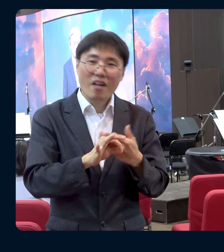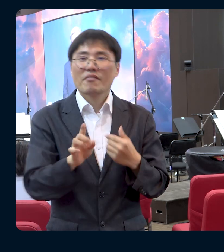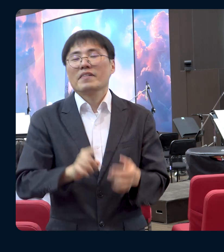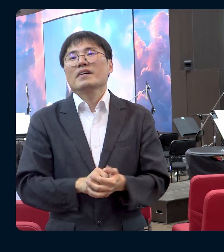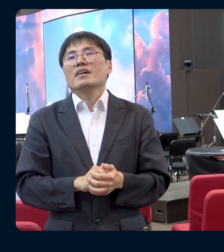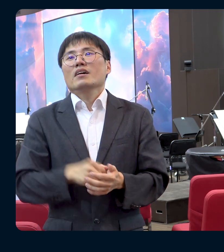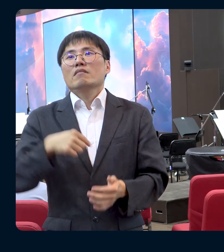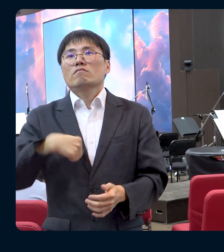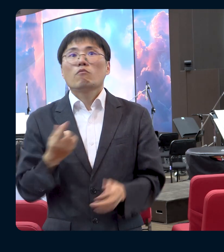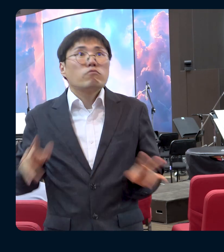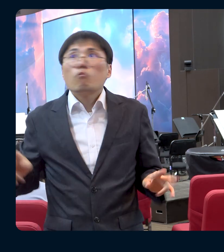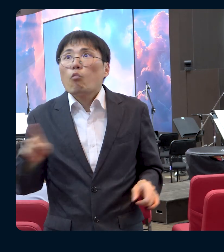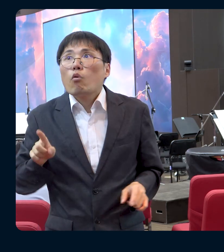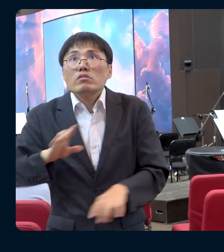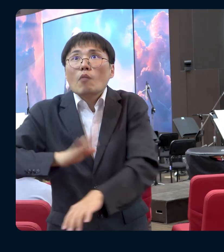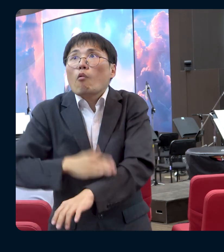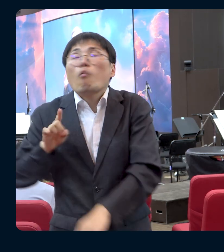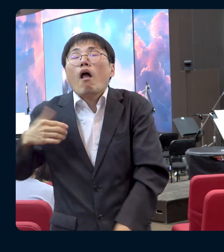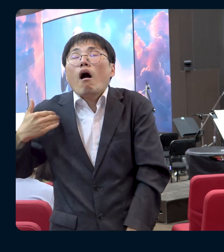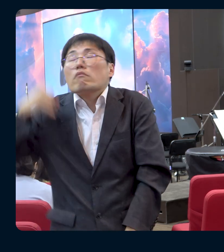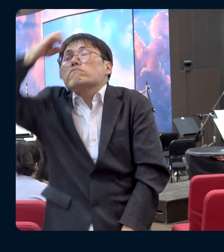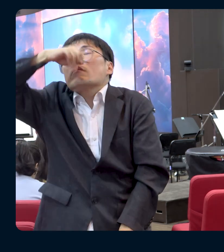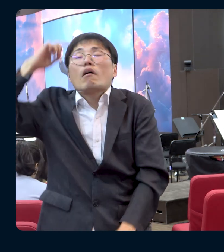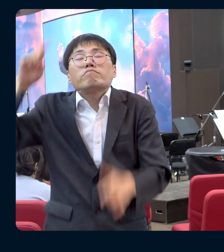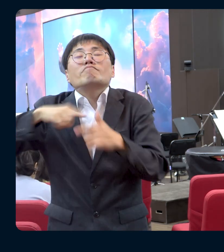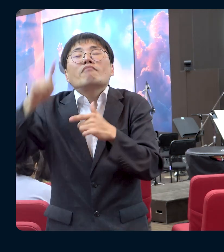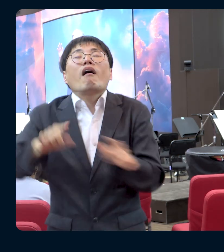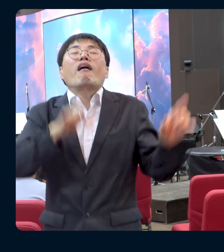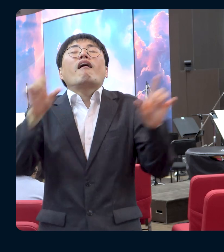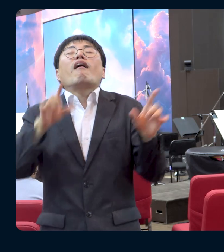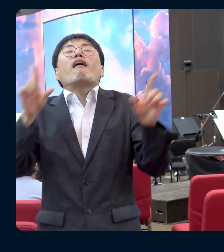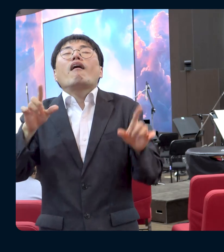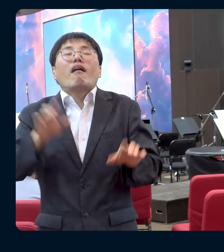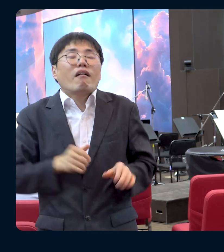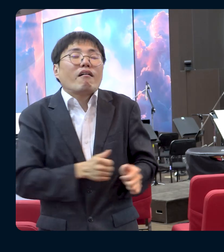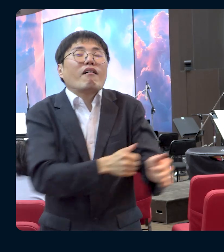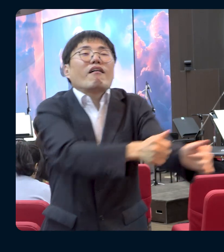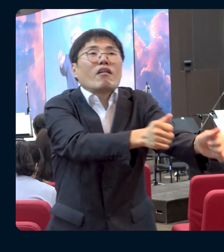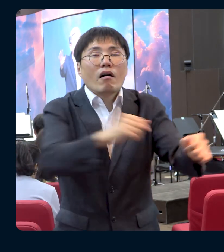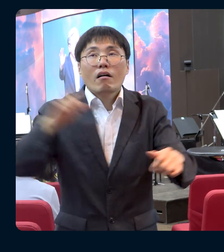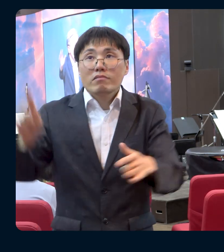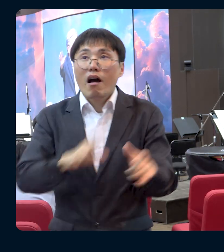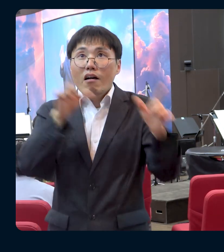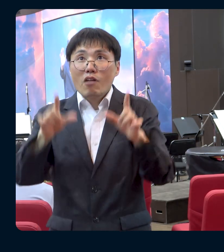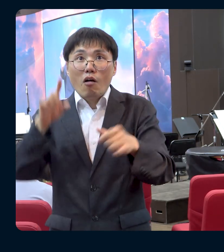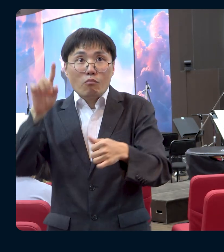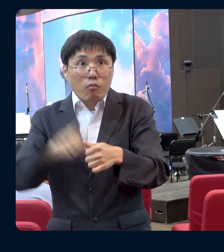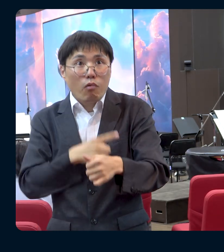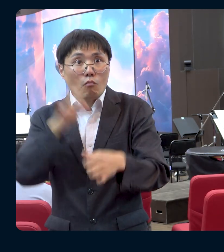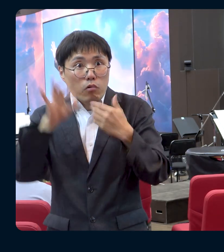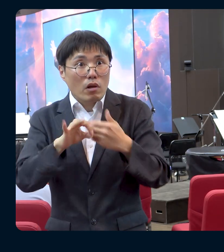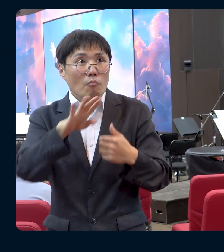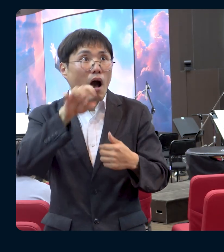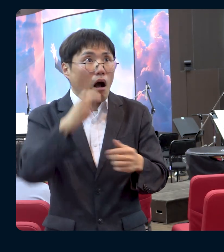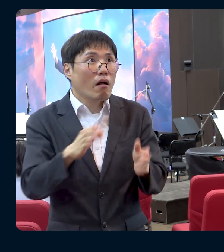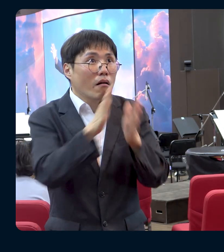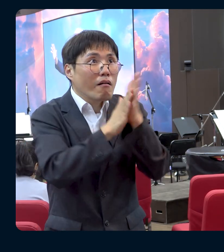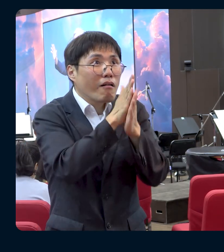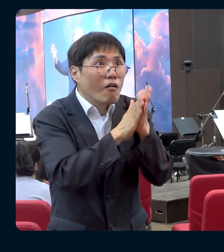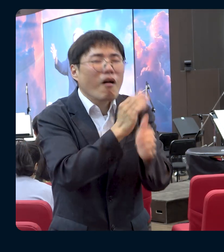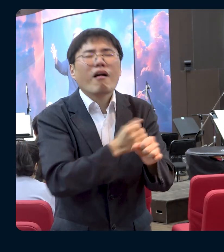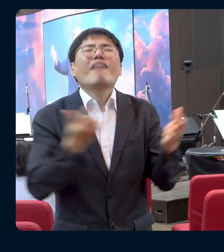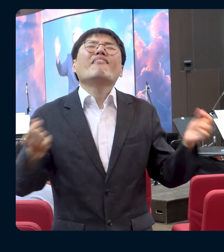백성들은요, 자기들이 지금 뭘 잘못한지도 모르고 그냥 따라가는 거예요. 그냥 살다 보니까 어느 순간에 바알을 섬기고 있는